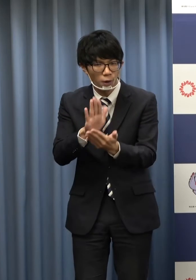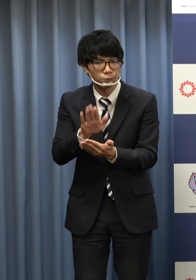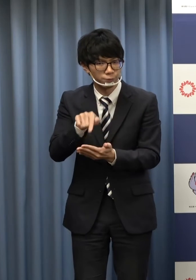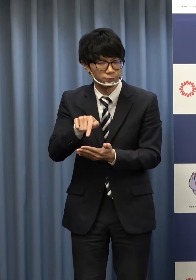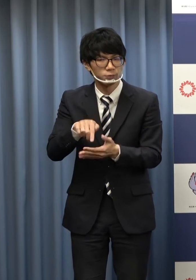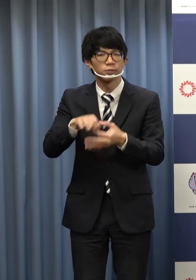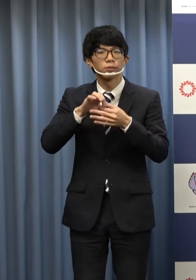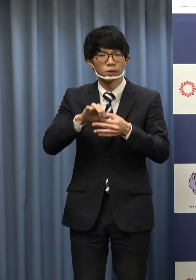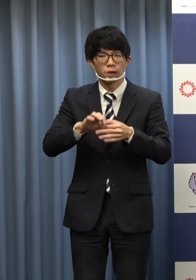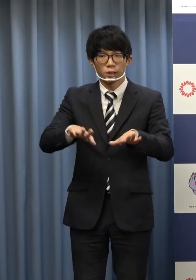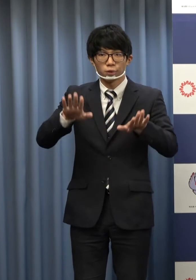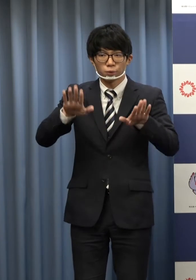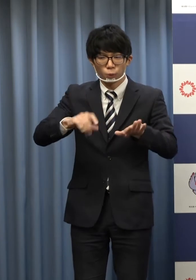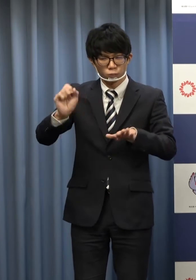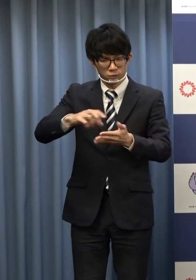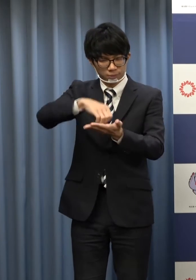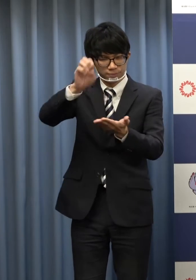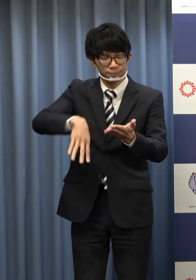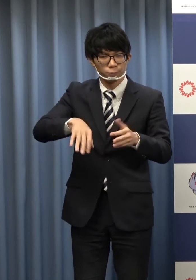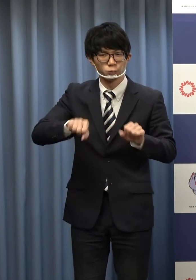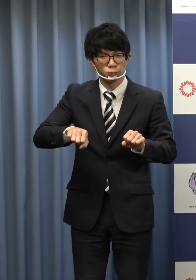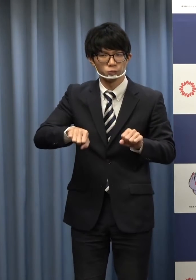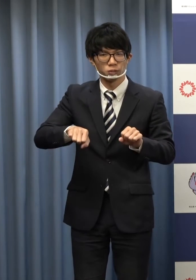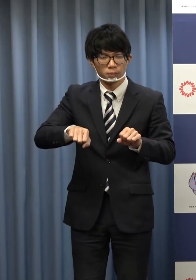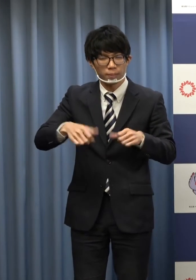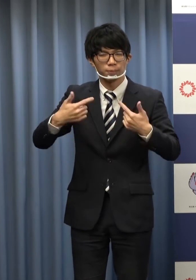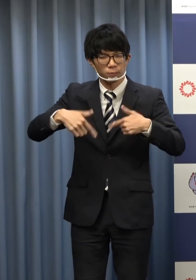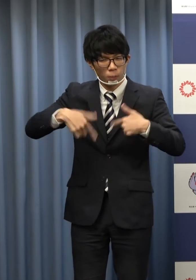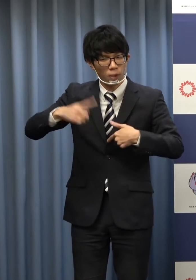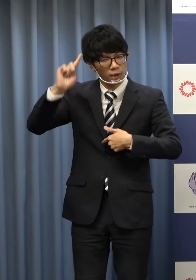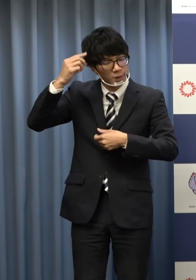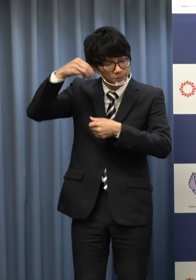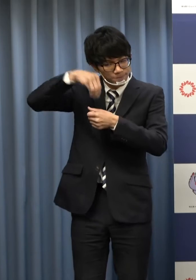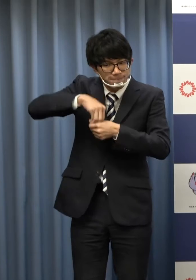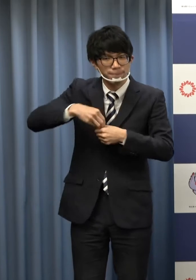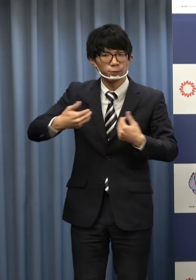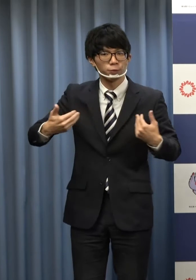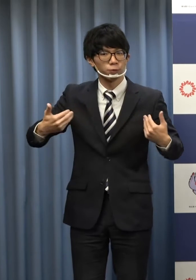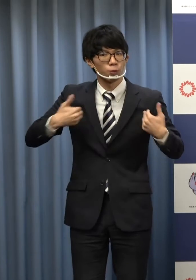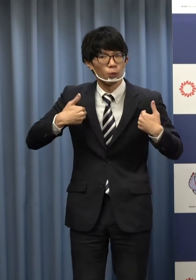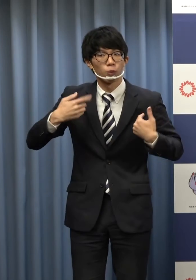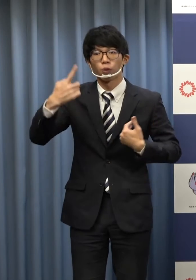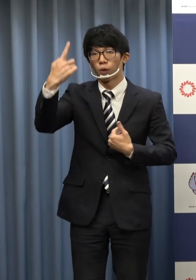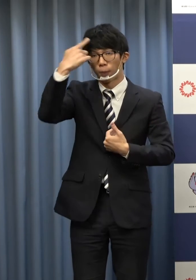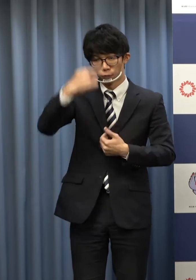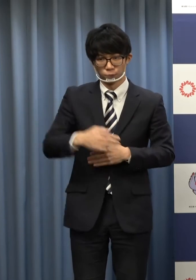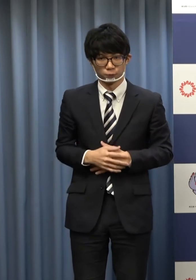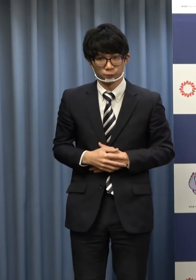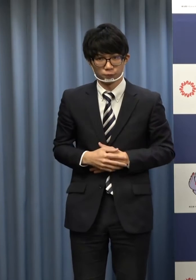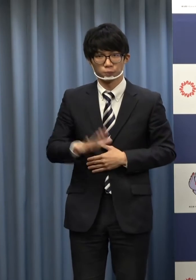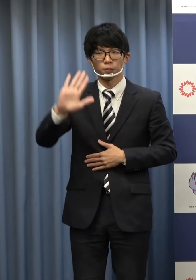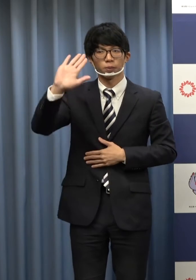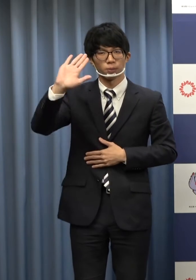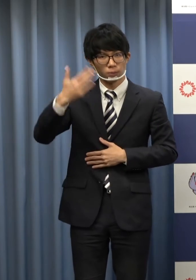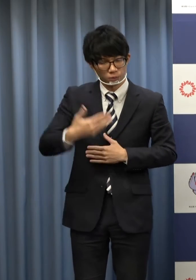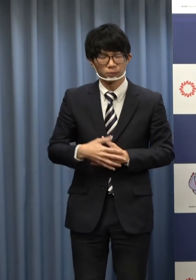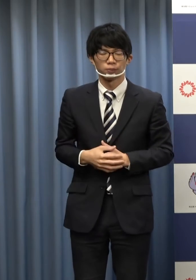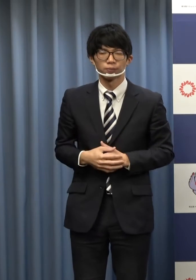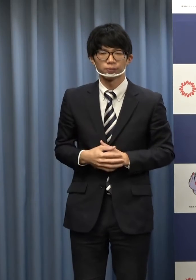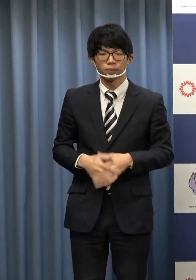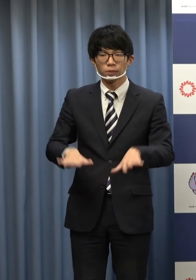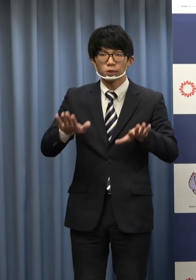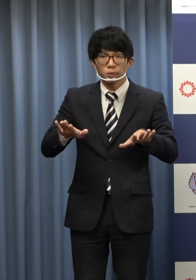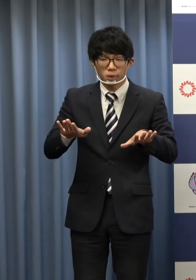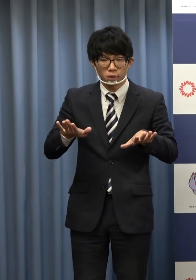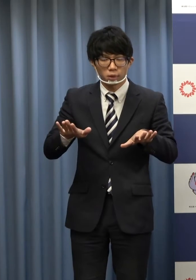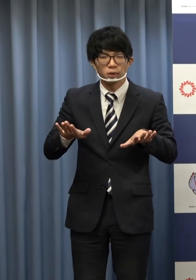もちろんその今日解除するとかそういったことも常に考えなければならないことだと私は思いますが、しかしながら現時